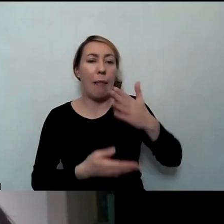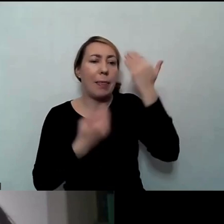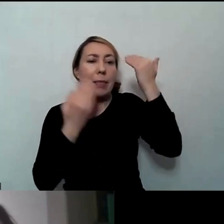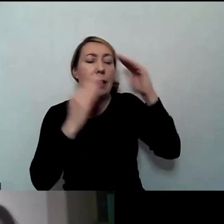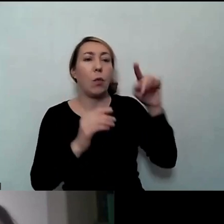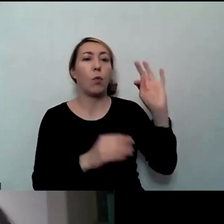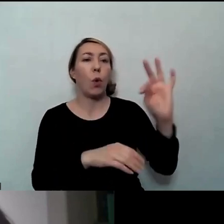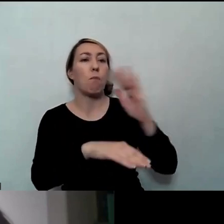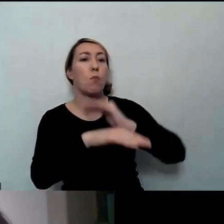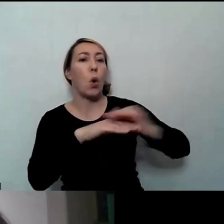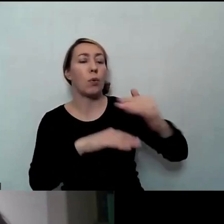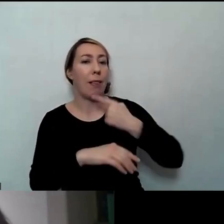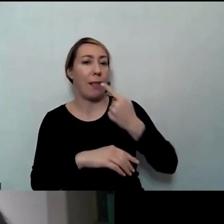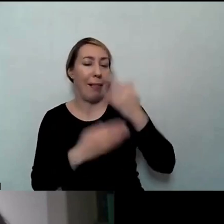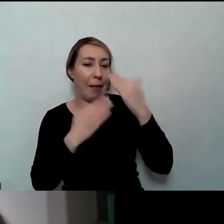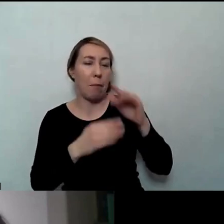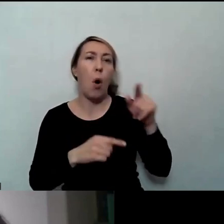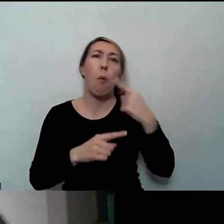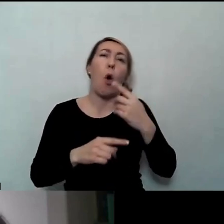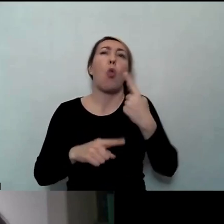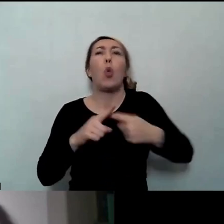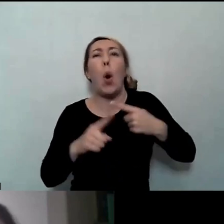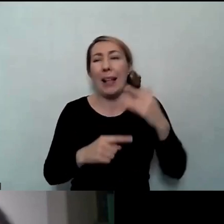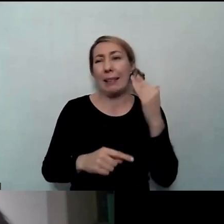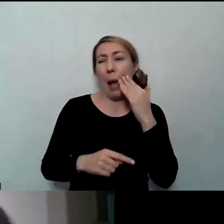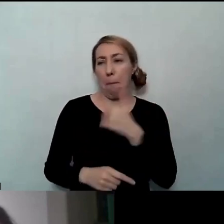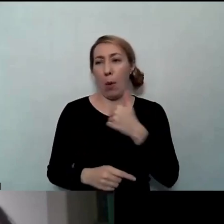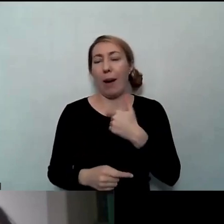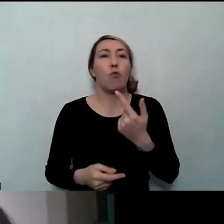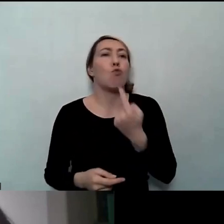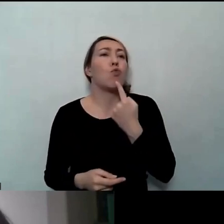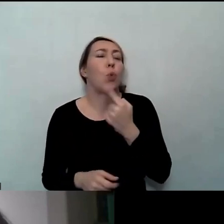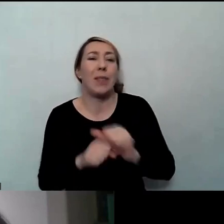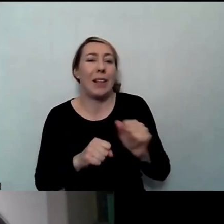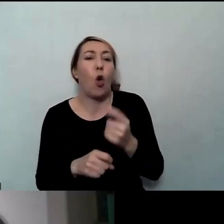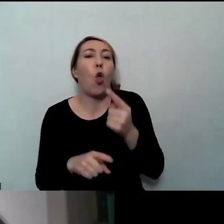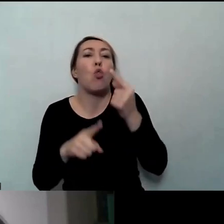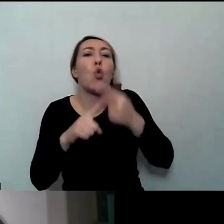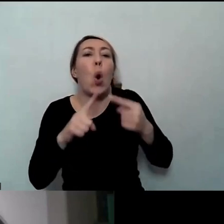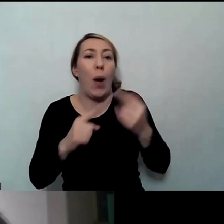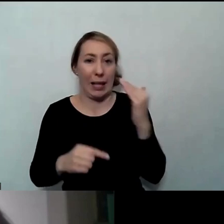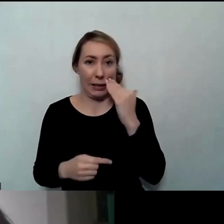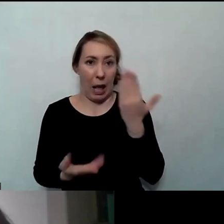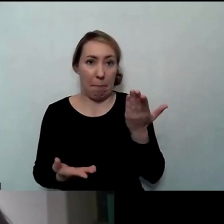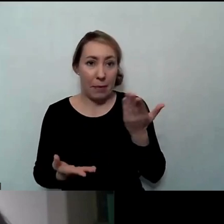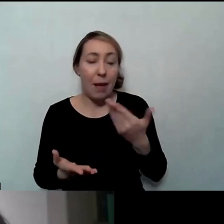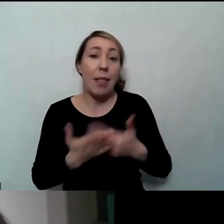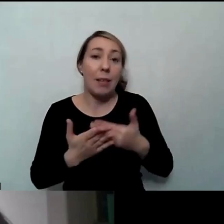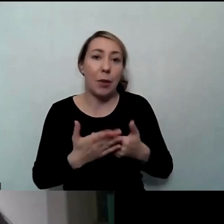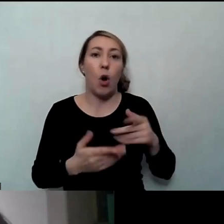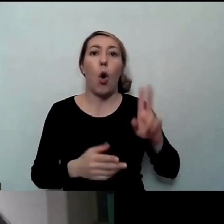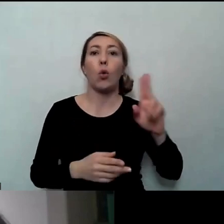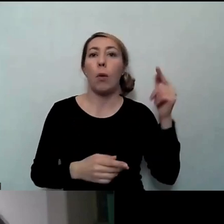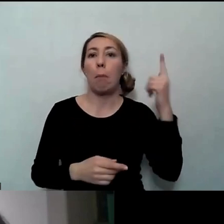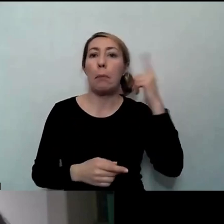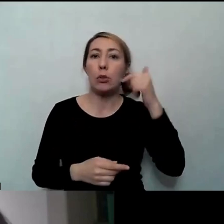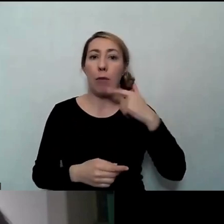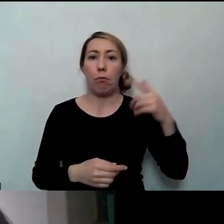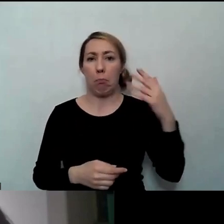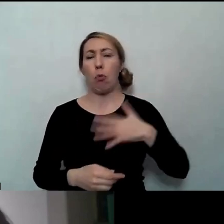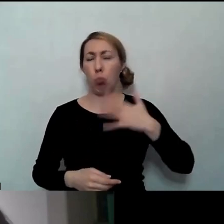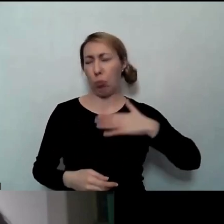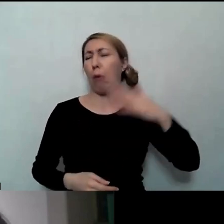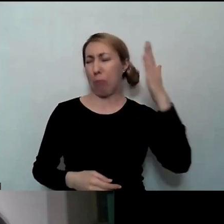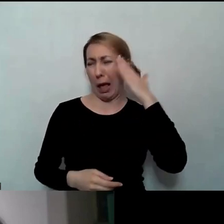on jest, bo na przykład mówi, że on trochę zna polski, ale my nie wiemy, co to znaczy trochę, i często tym ludziom się wydaje, że znają polski. Myślę